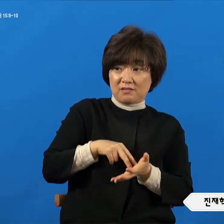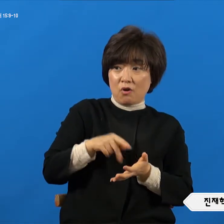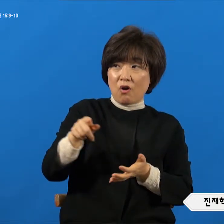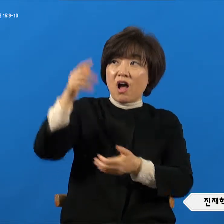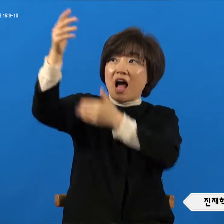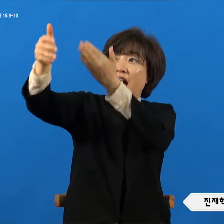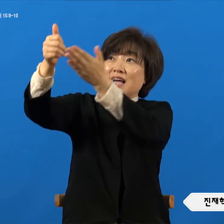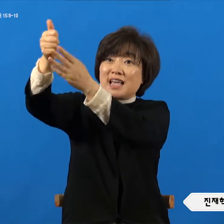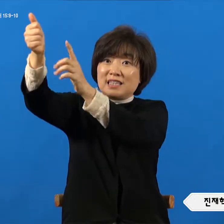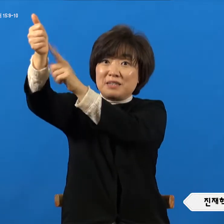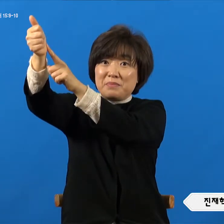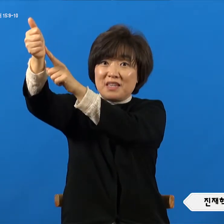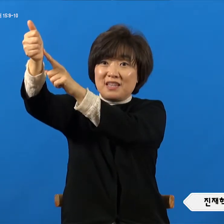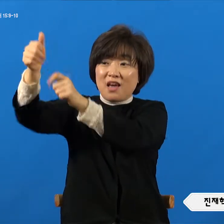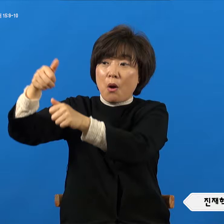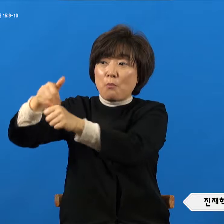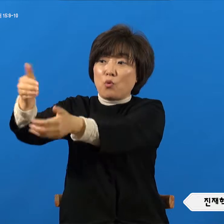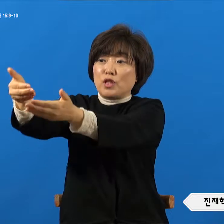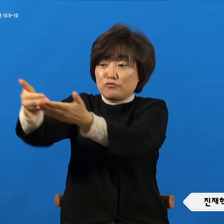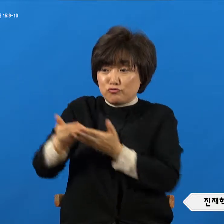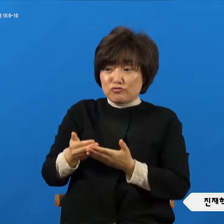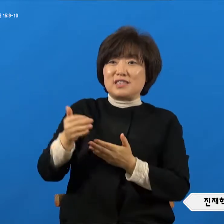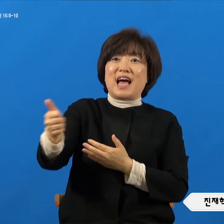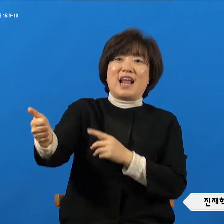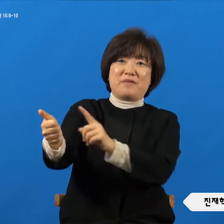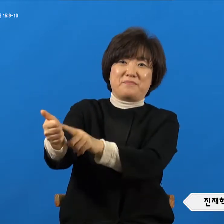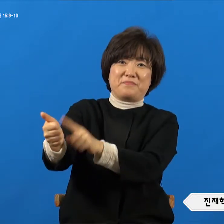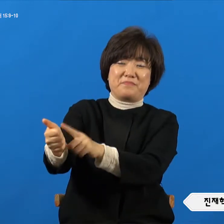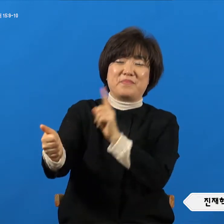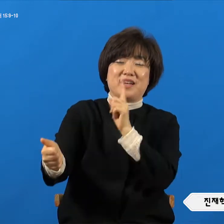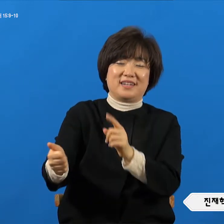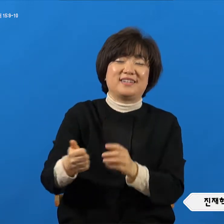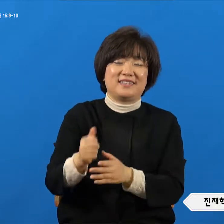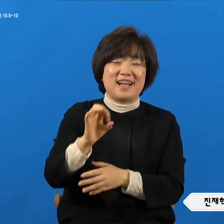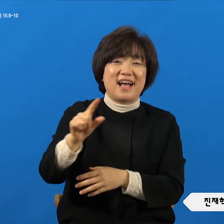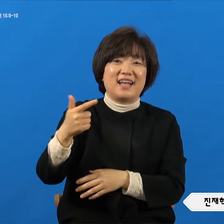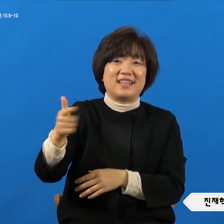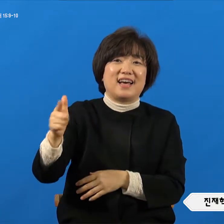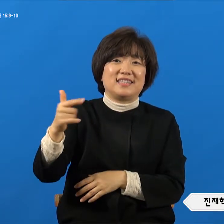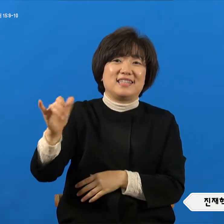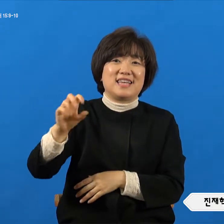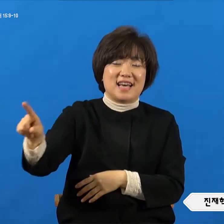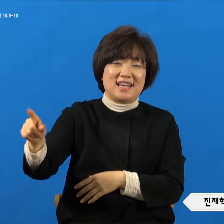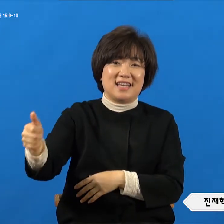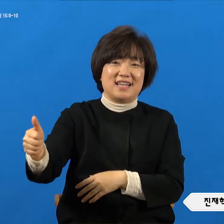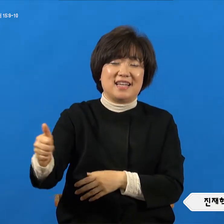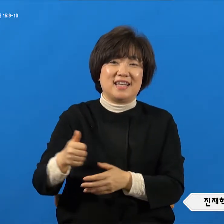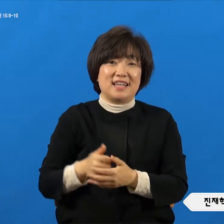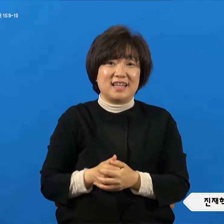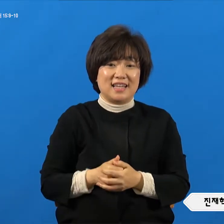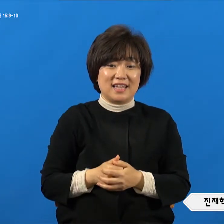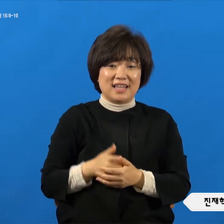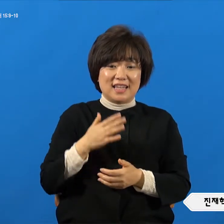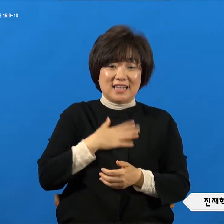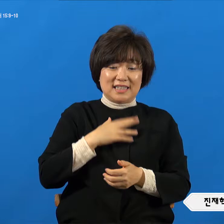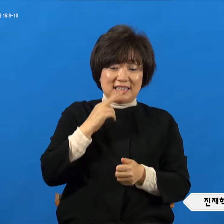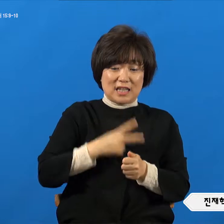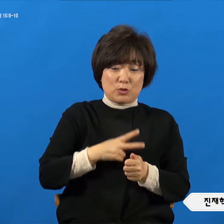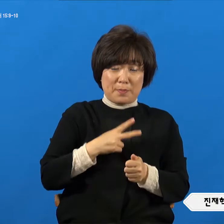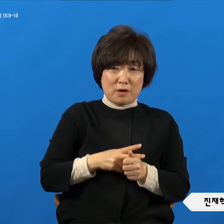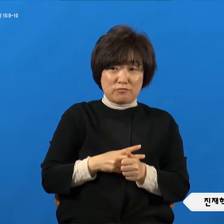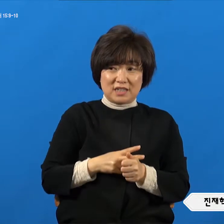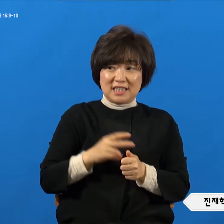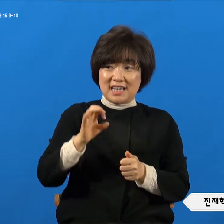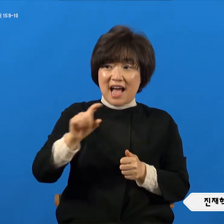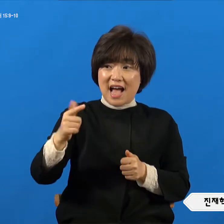있는 자가 바로 아나니아였습니다. 사랑의 여러분, 오늘 사도 바울에게 아나니아가